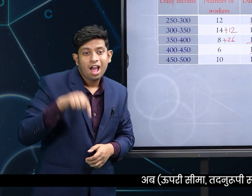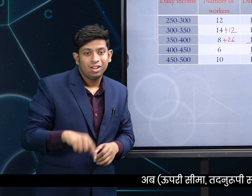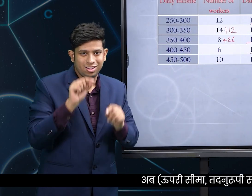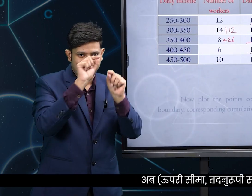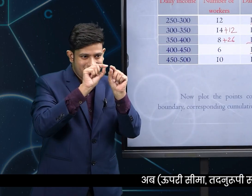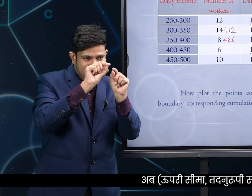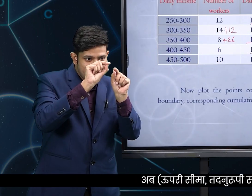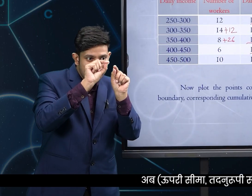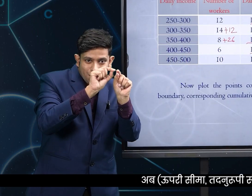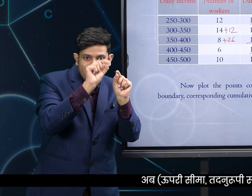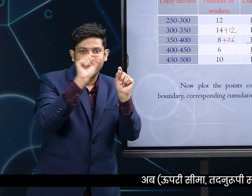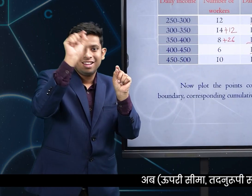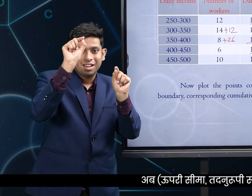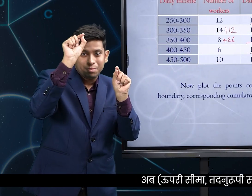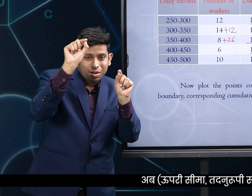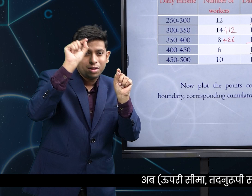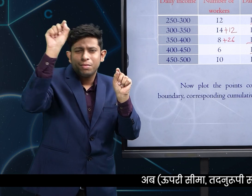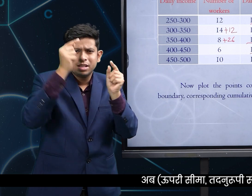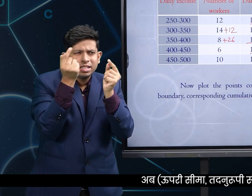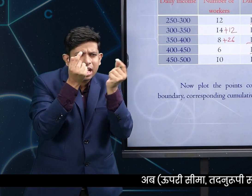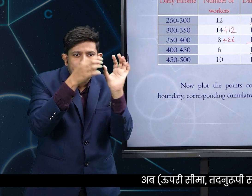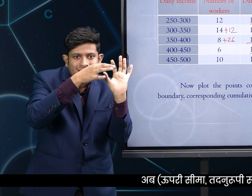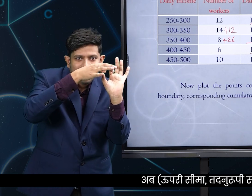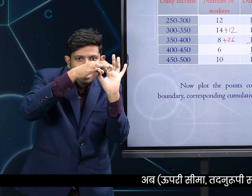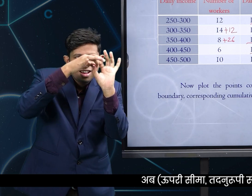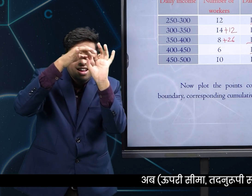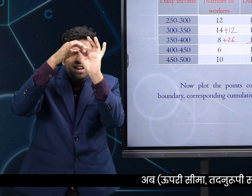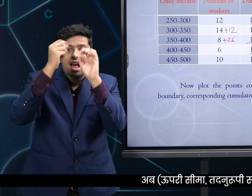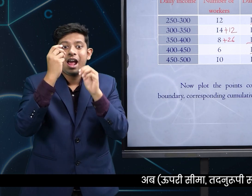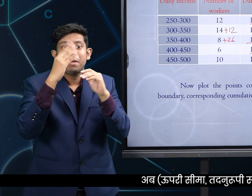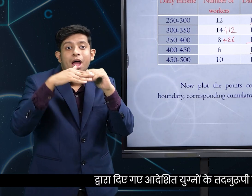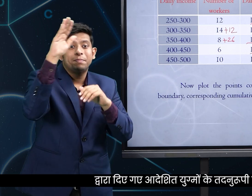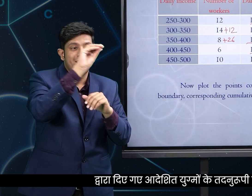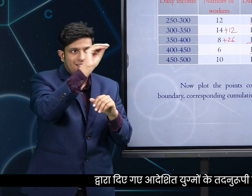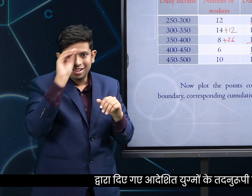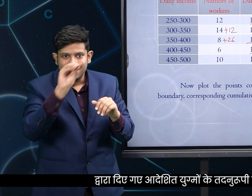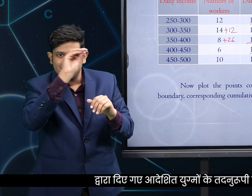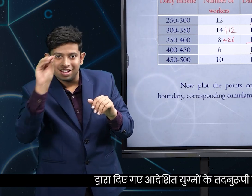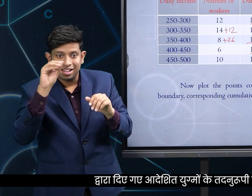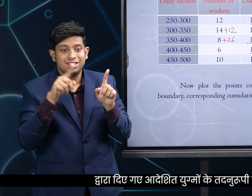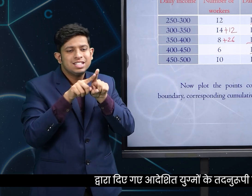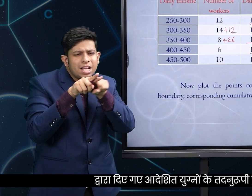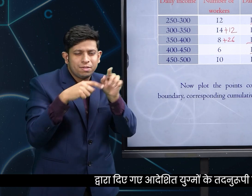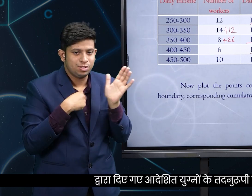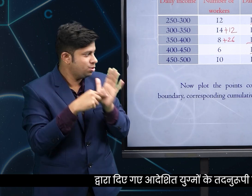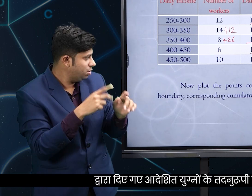अब रूपरेखा बनाने वाले मान खोजें। अब द्वारा दिए गए आदेशित युग्मों के